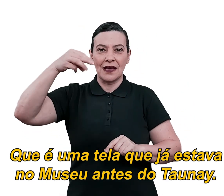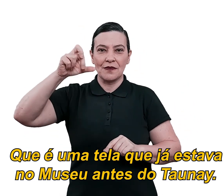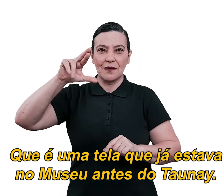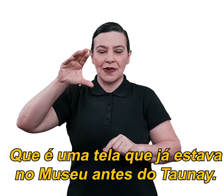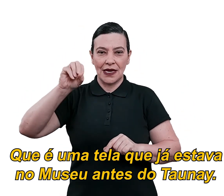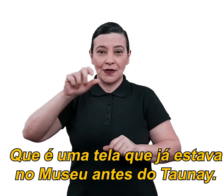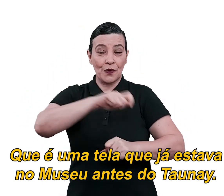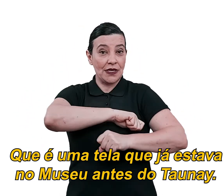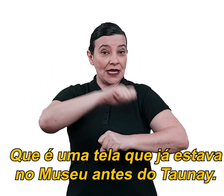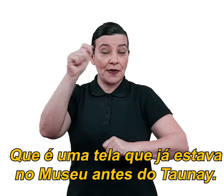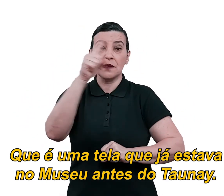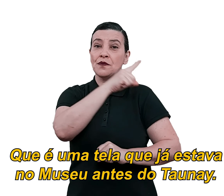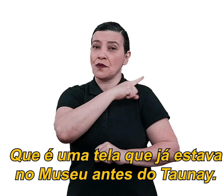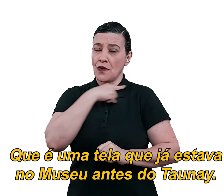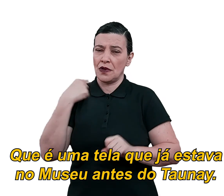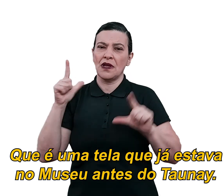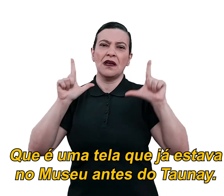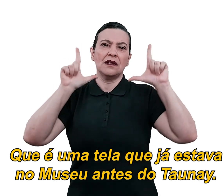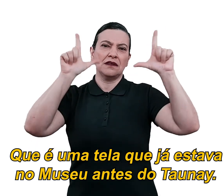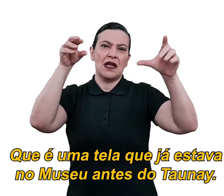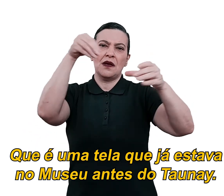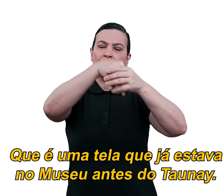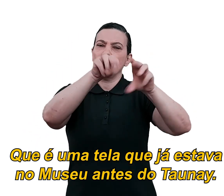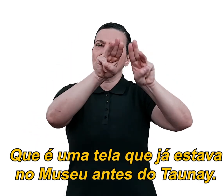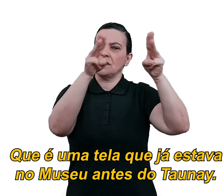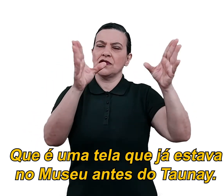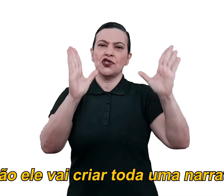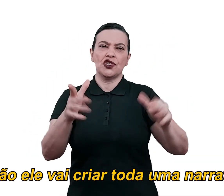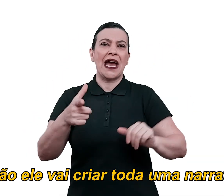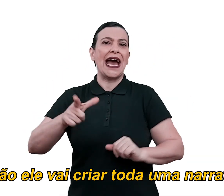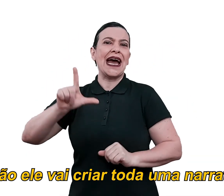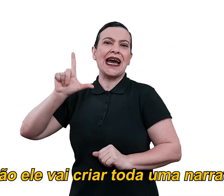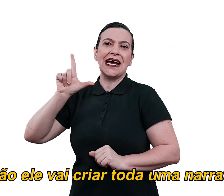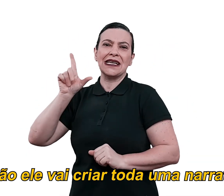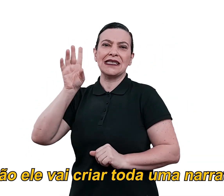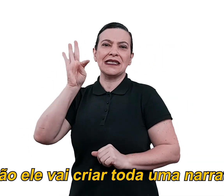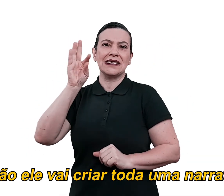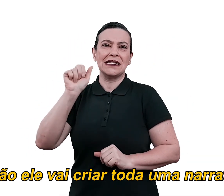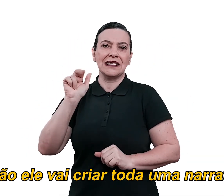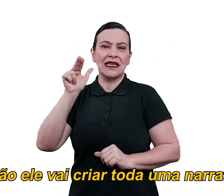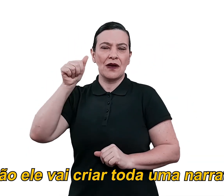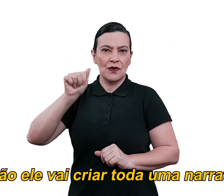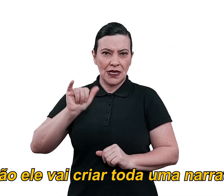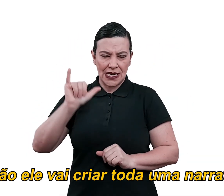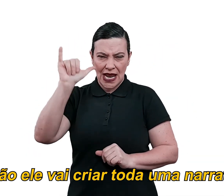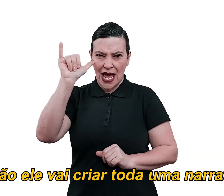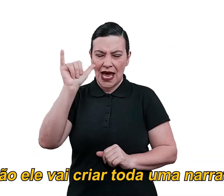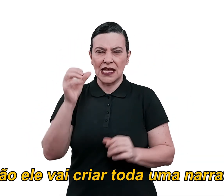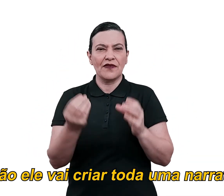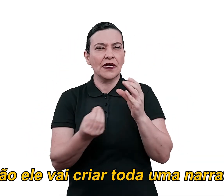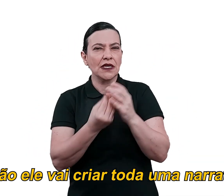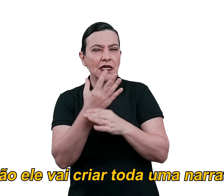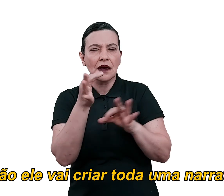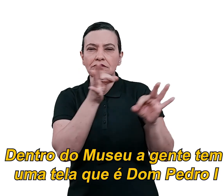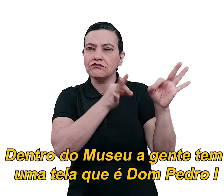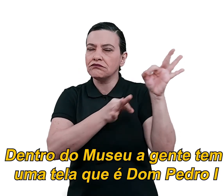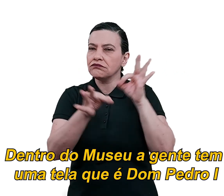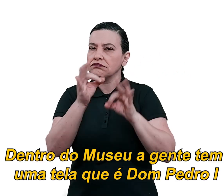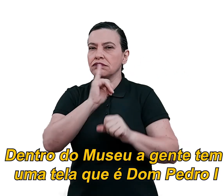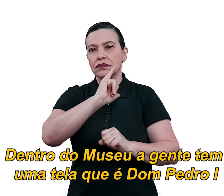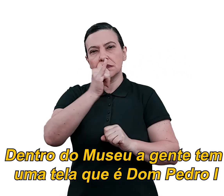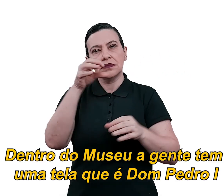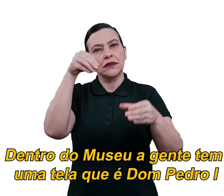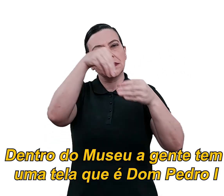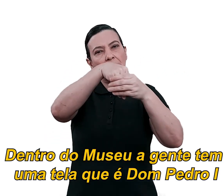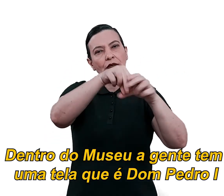Morte, que é uma tela que já estava no museu antes do Toné. Né? Então ele vai criar toda uma narrativa. Dentro